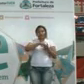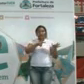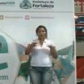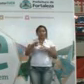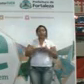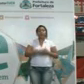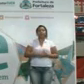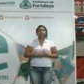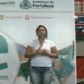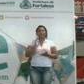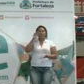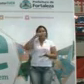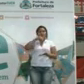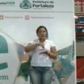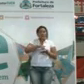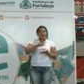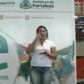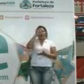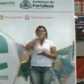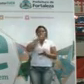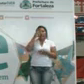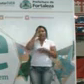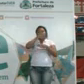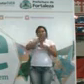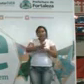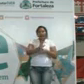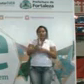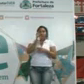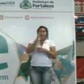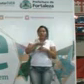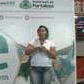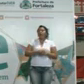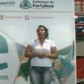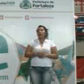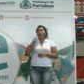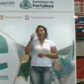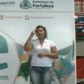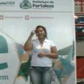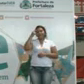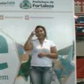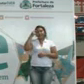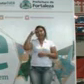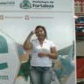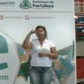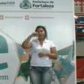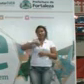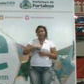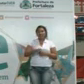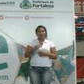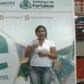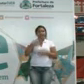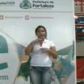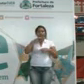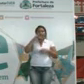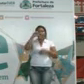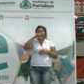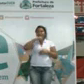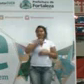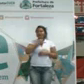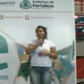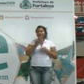Finalzinho do domingo, domingo de tarde. Um certo pessimismo atinge a pessoa, sim ou não?